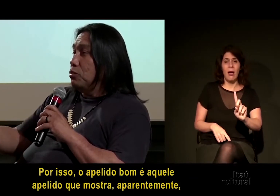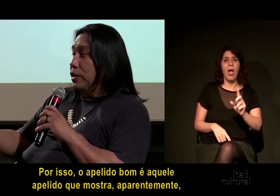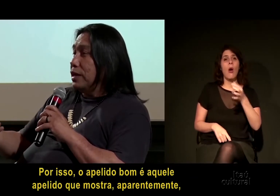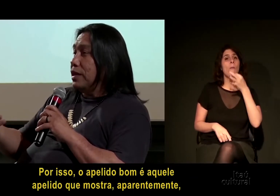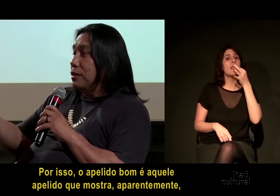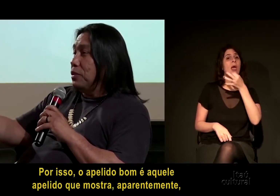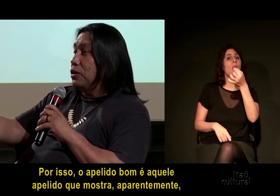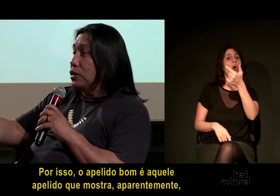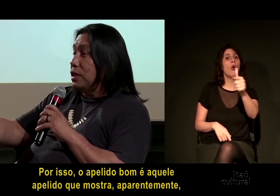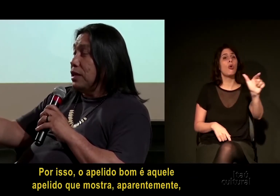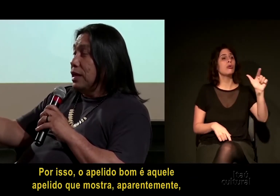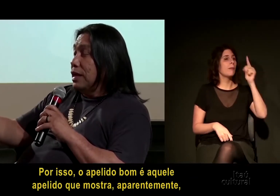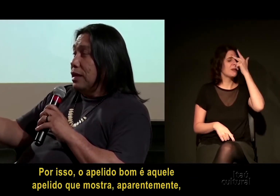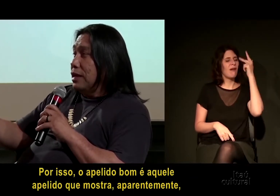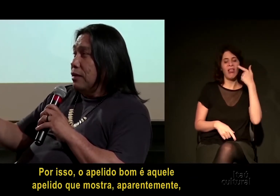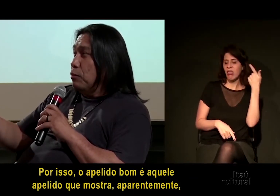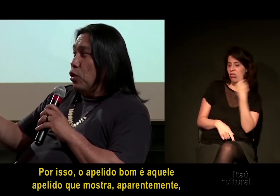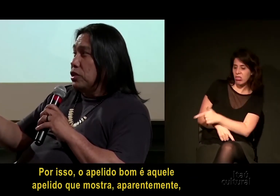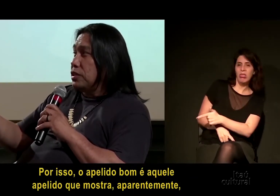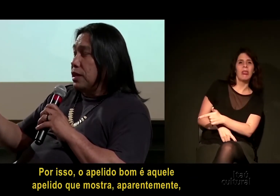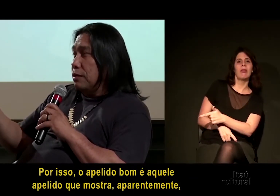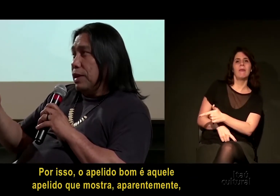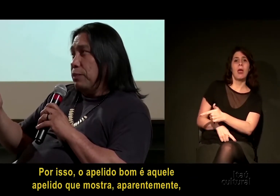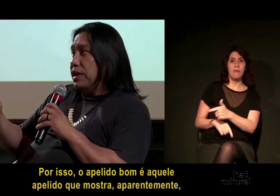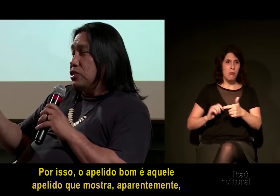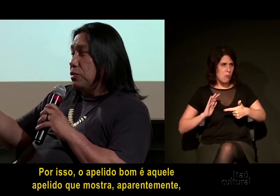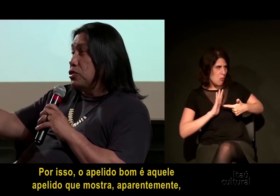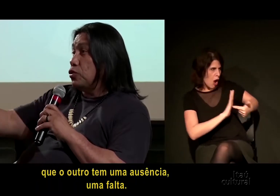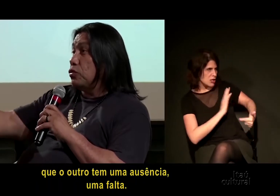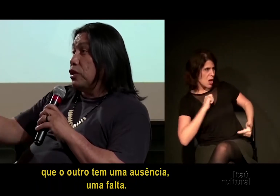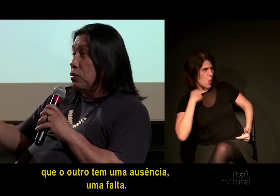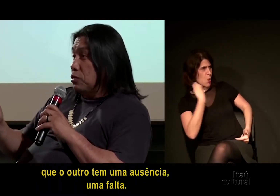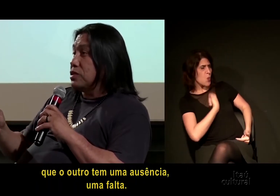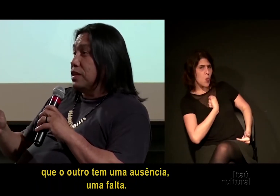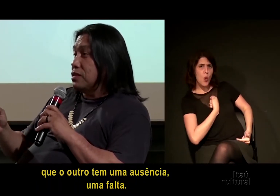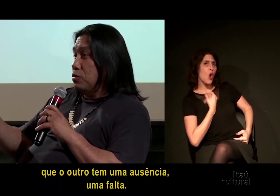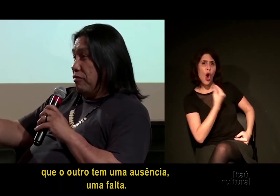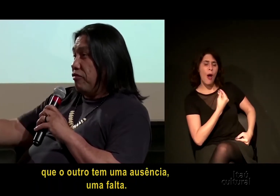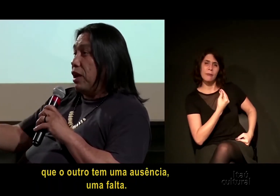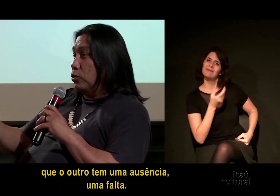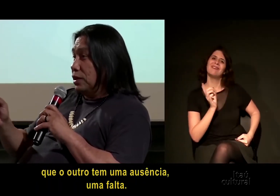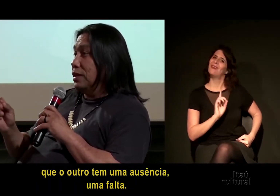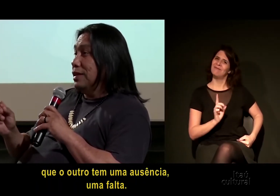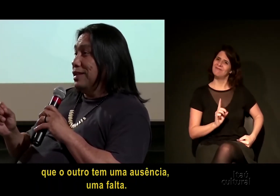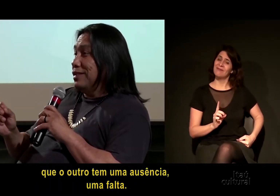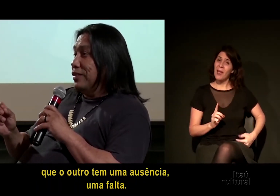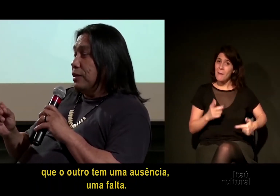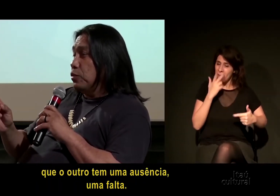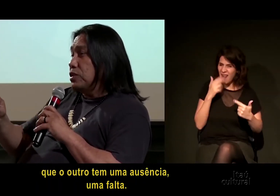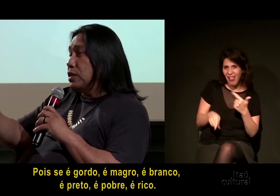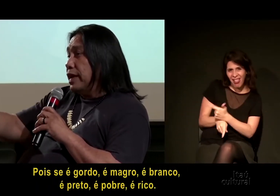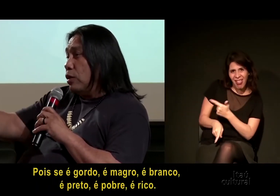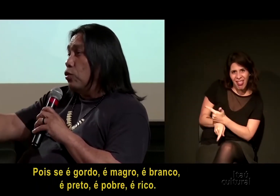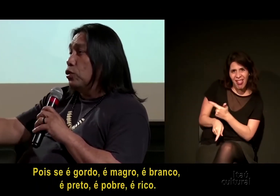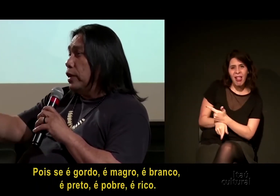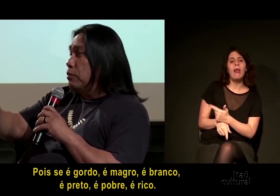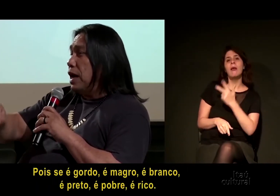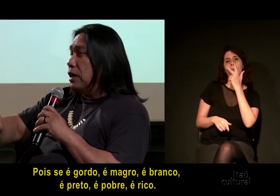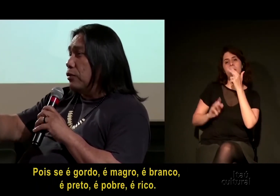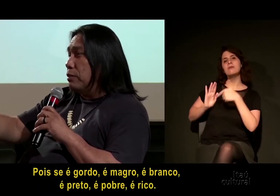é aquele apelido que mostra, aparentemente, que o outro tem uma ausência, uma falta, né? Por isso é gordo, é magro, é